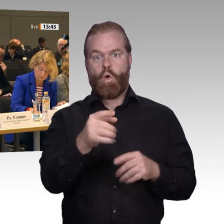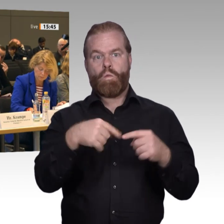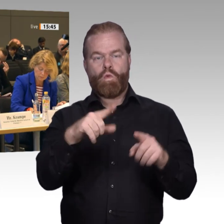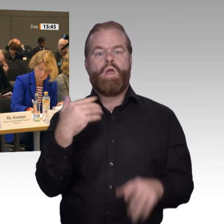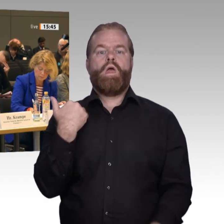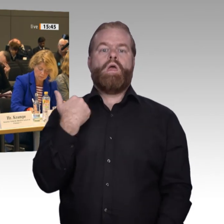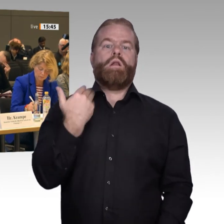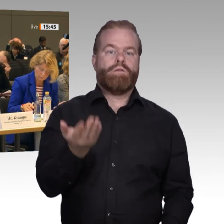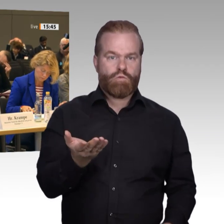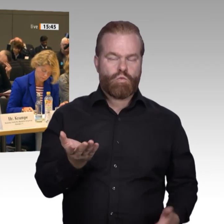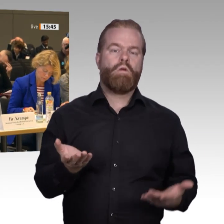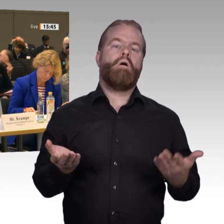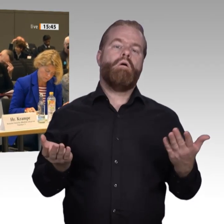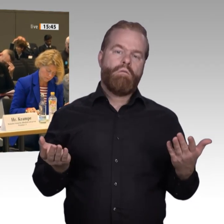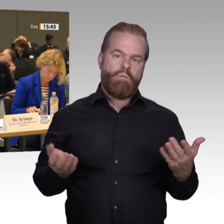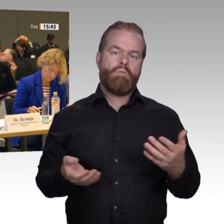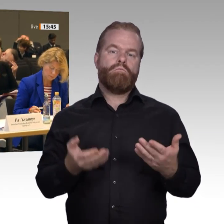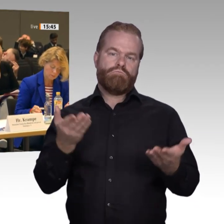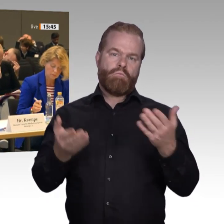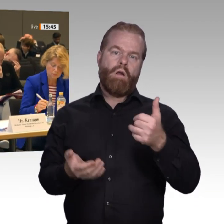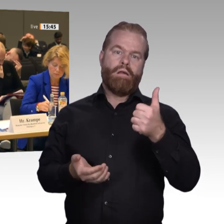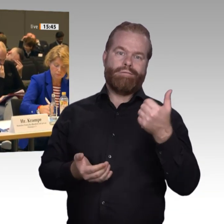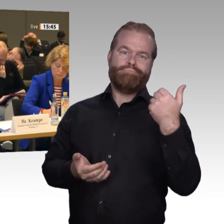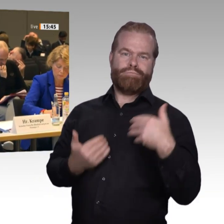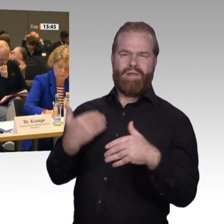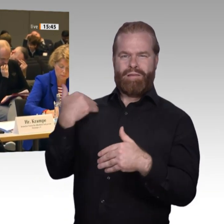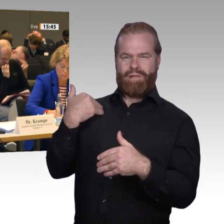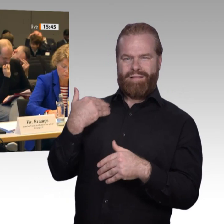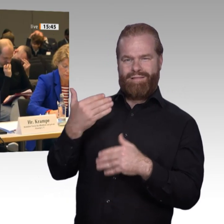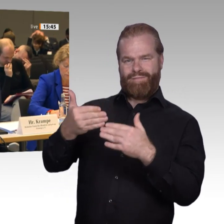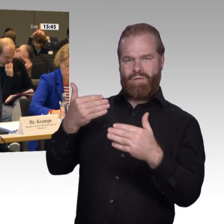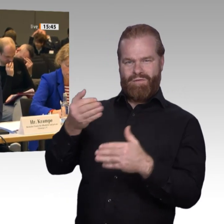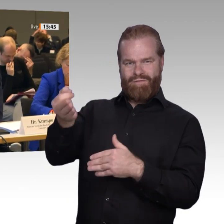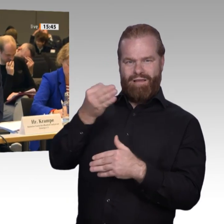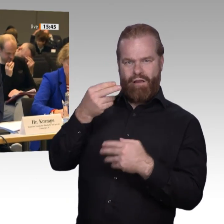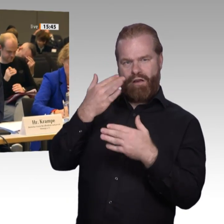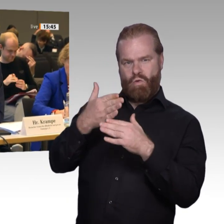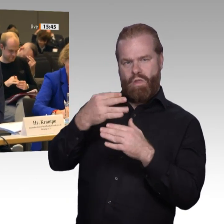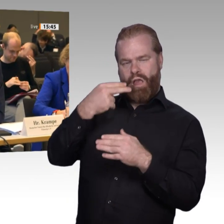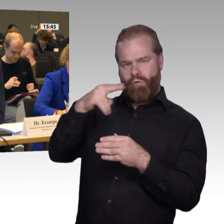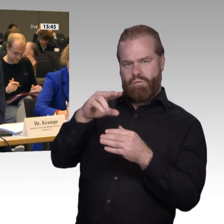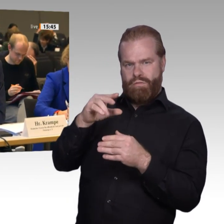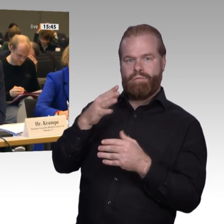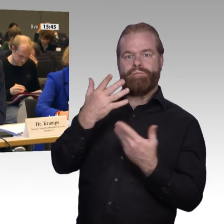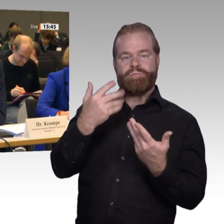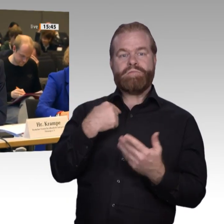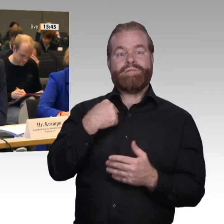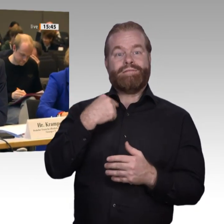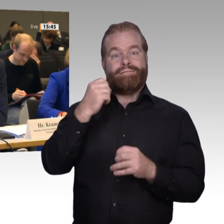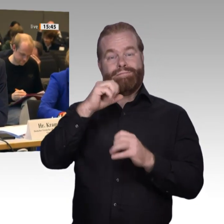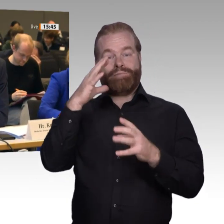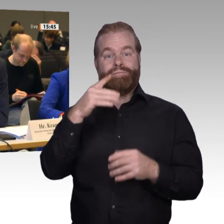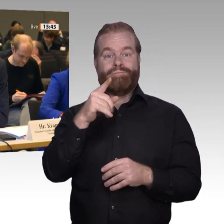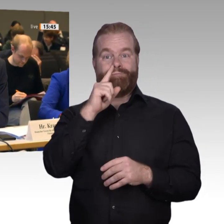Fälle, wo Unterhalt herangezogen müssen, stark zurückgehen, auch der Verwaltungsaufwand zurückgeht und